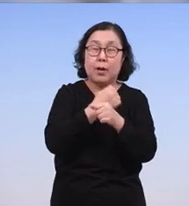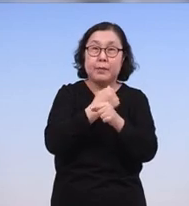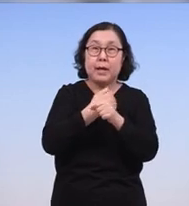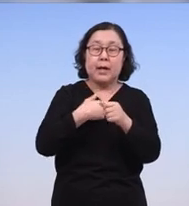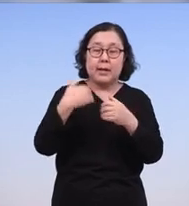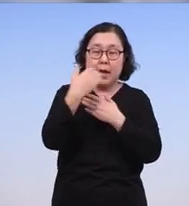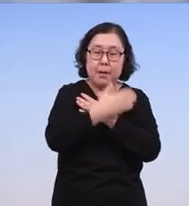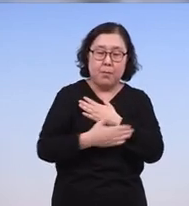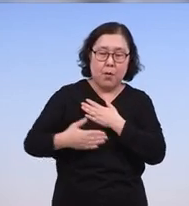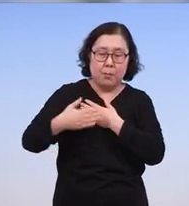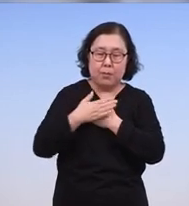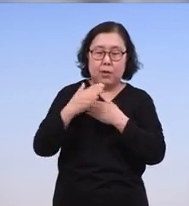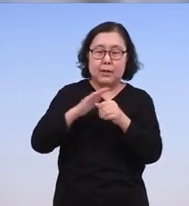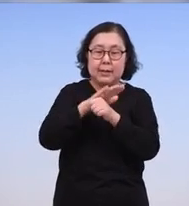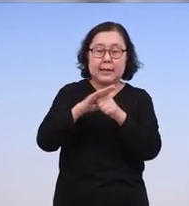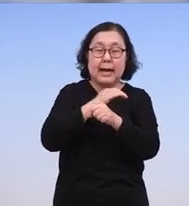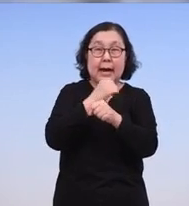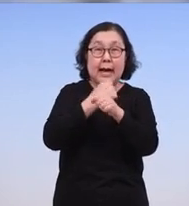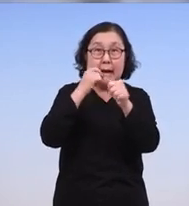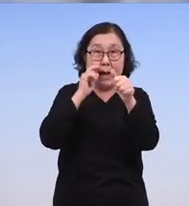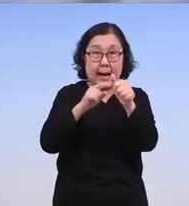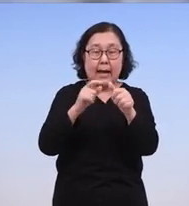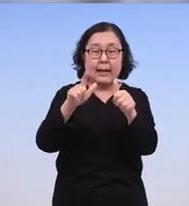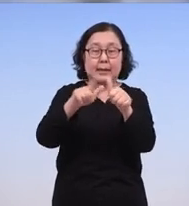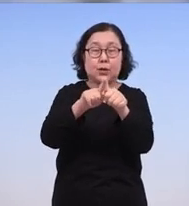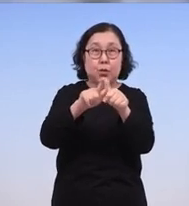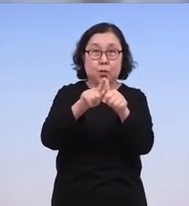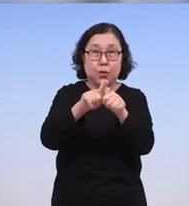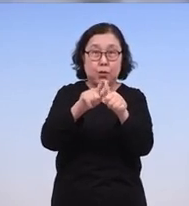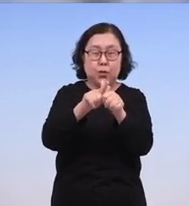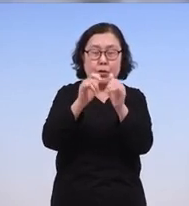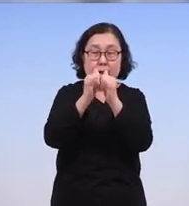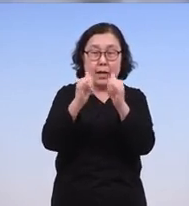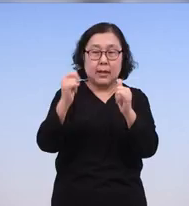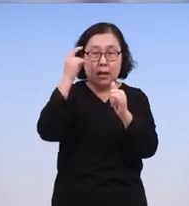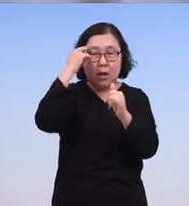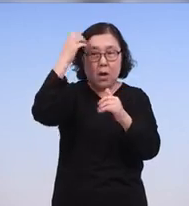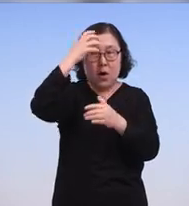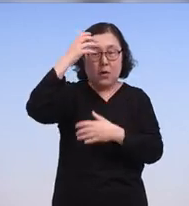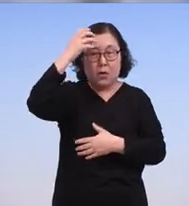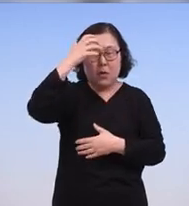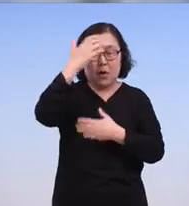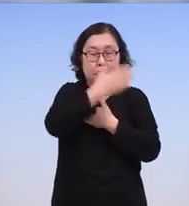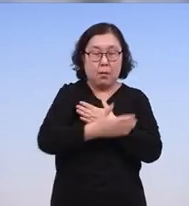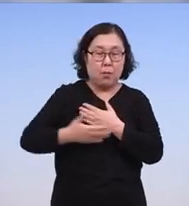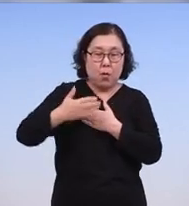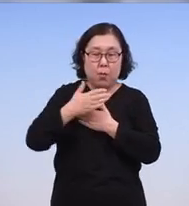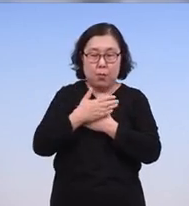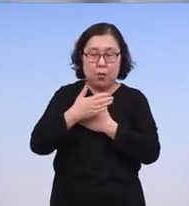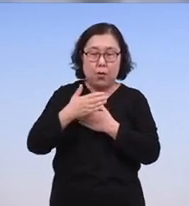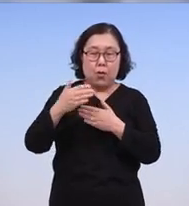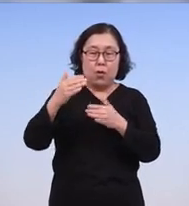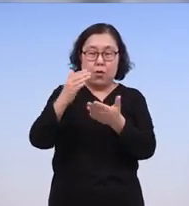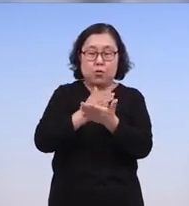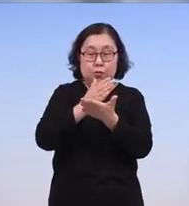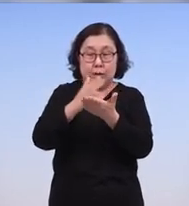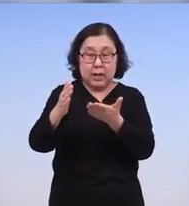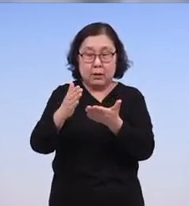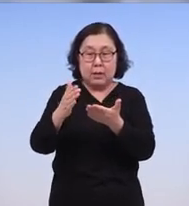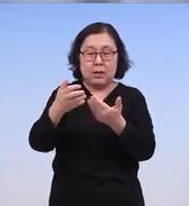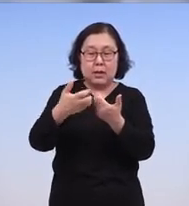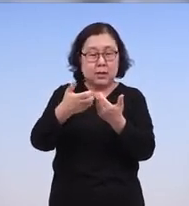내 몸을 사랑하라, 이 책이 강조하고 싶은 게 뭐냐면, 기독교는 인간의 영혼과 몸을 구분하지만 분리할